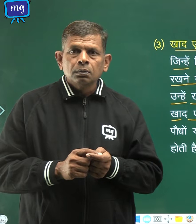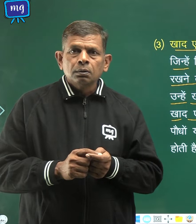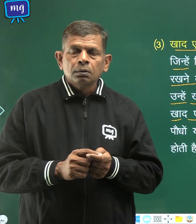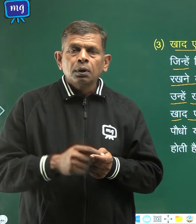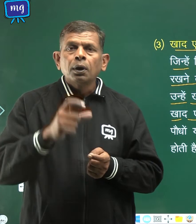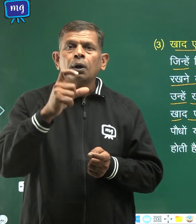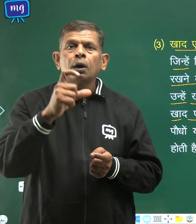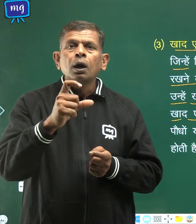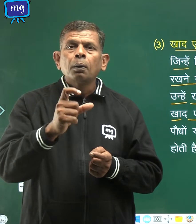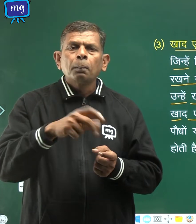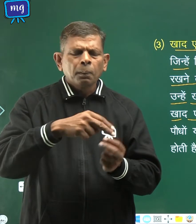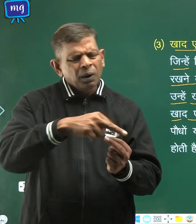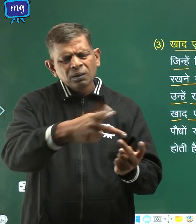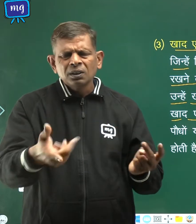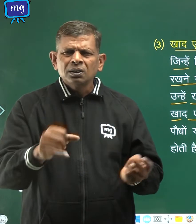कार्बनिक पदार्थ है